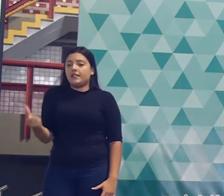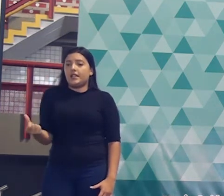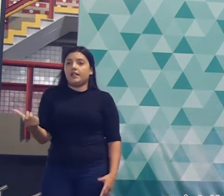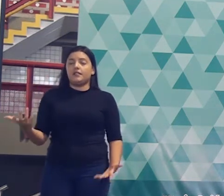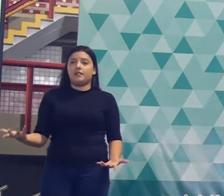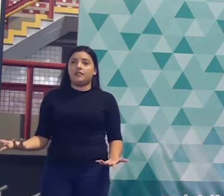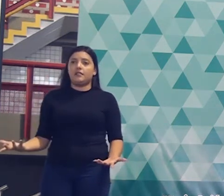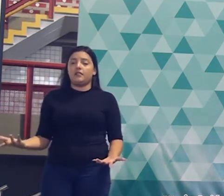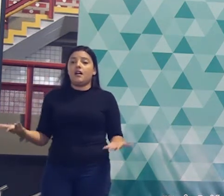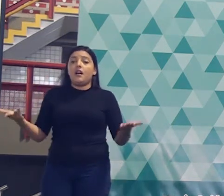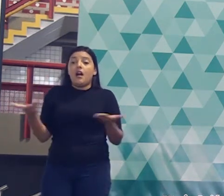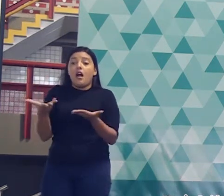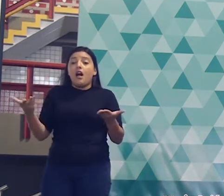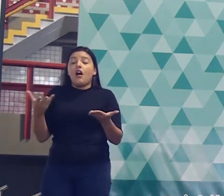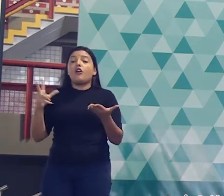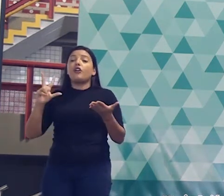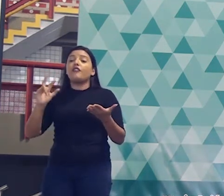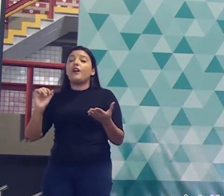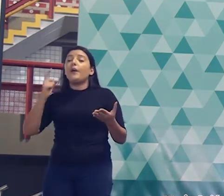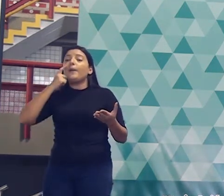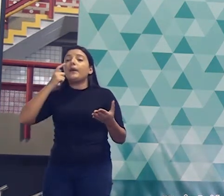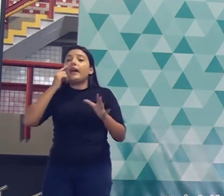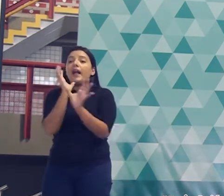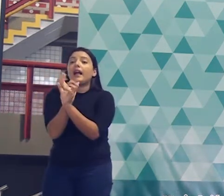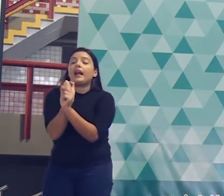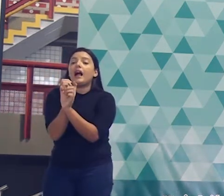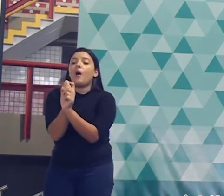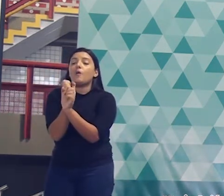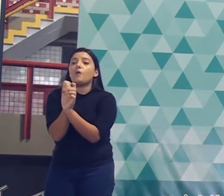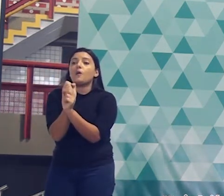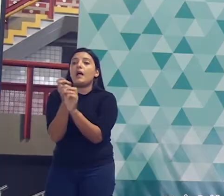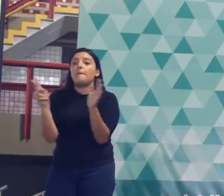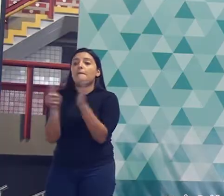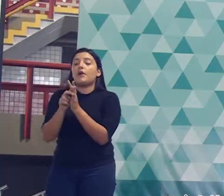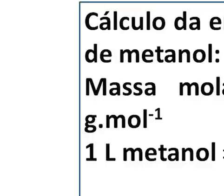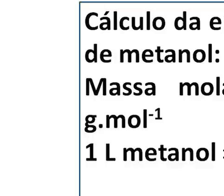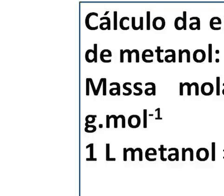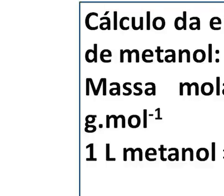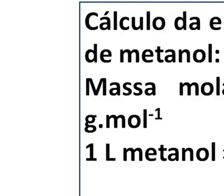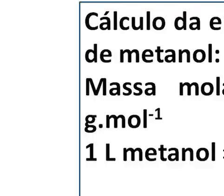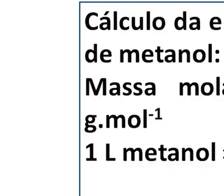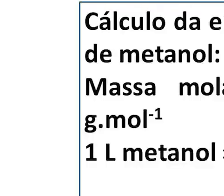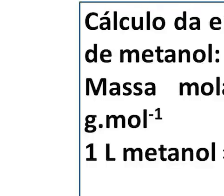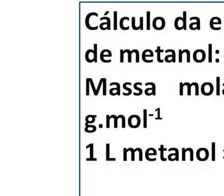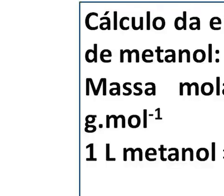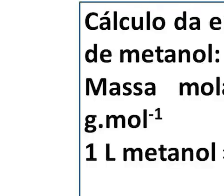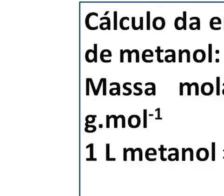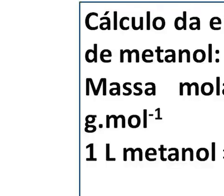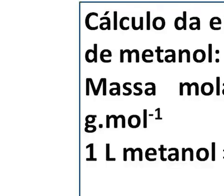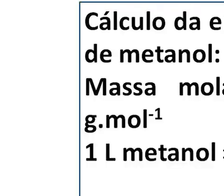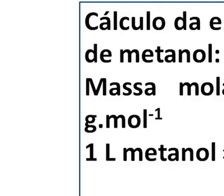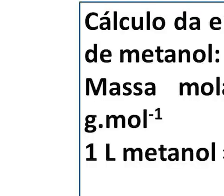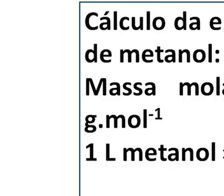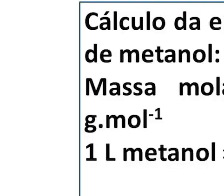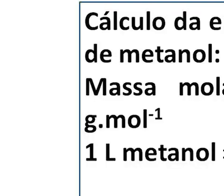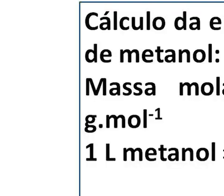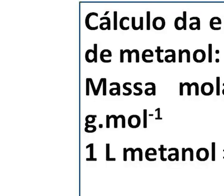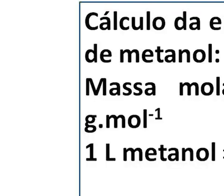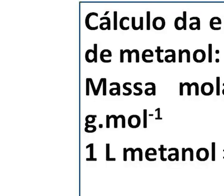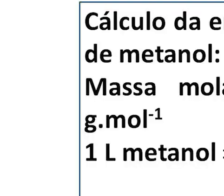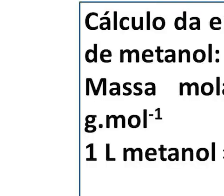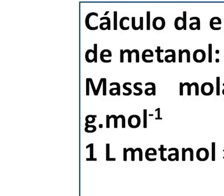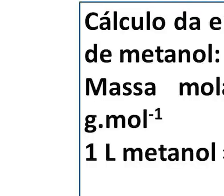726. Você agora vai calcular a massa molar do metanol. Olha qual a massa molar do metanol. Quanto é que pesa o